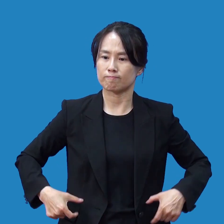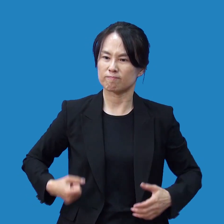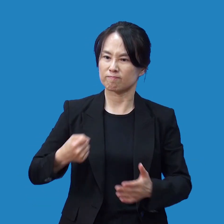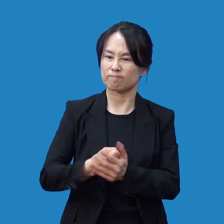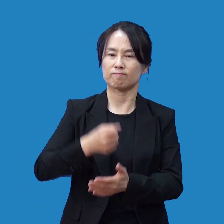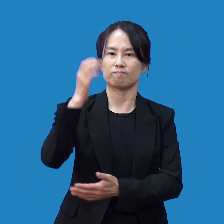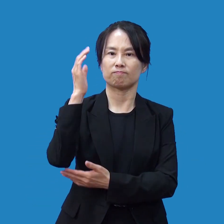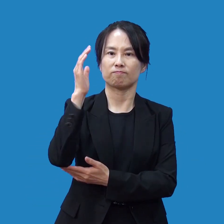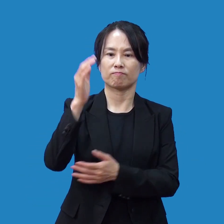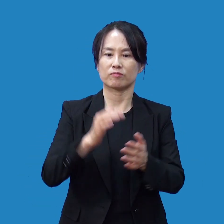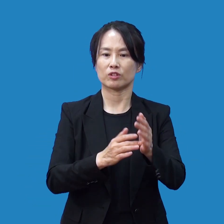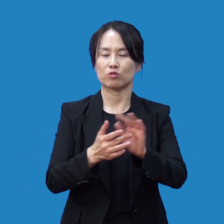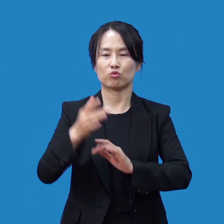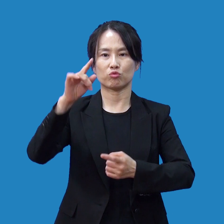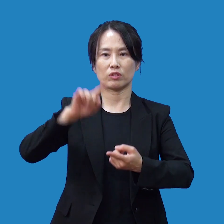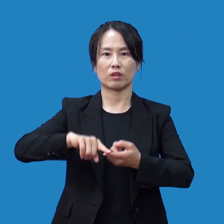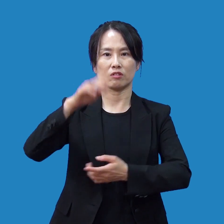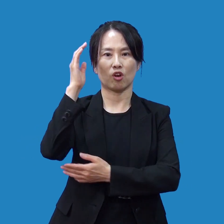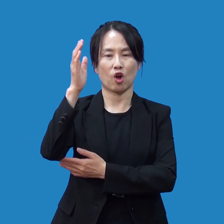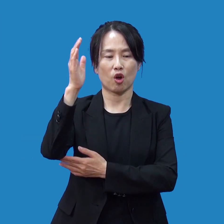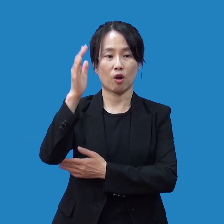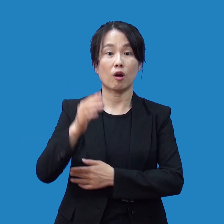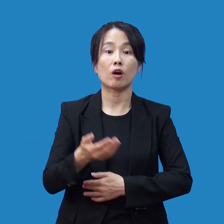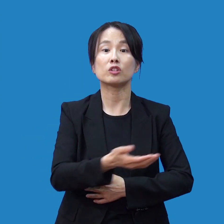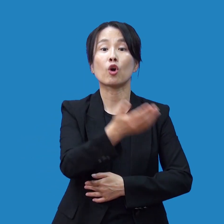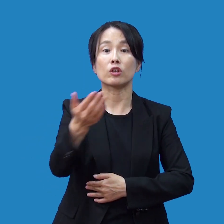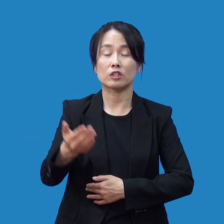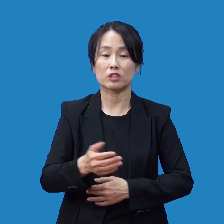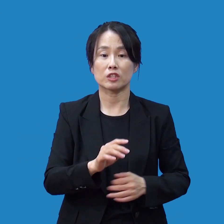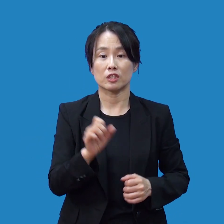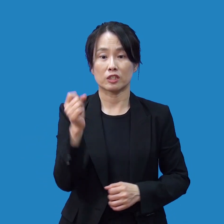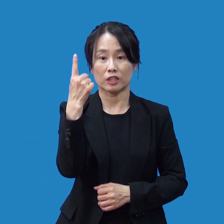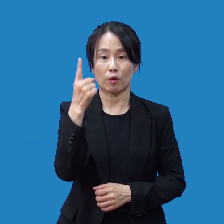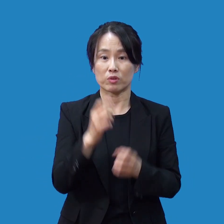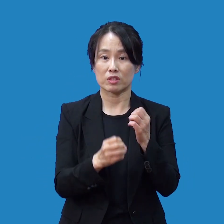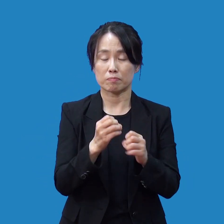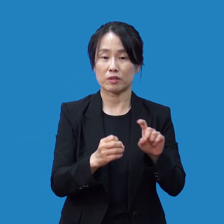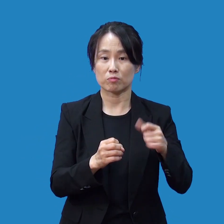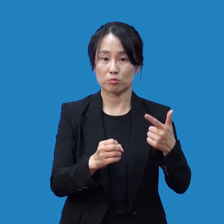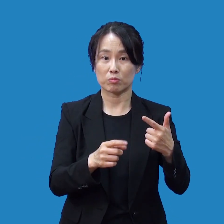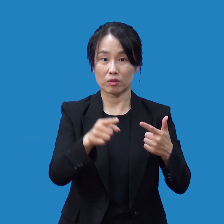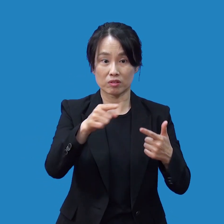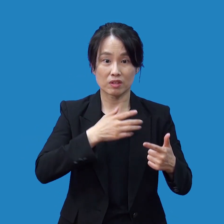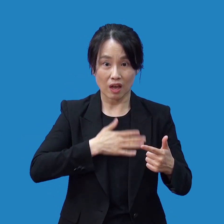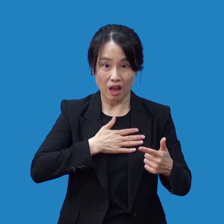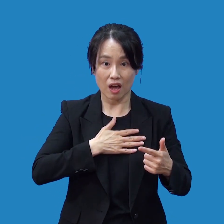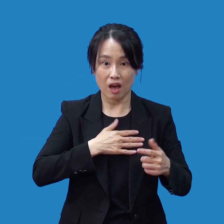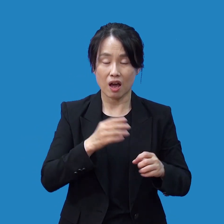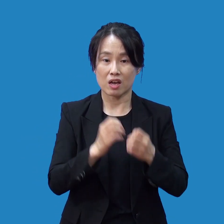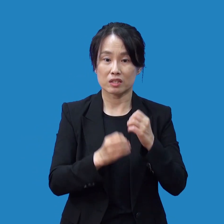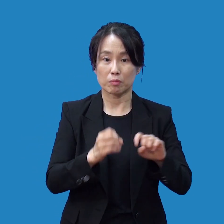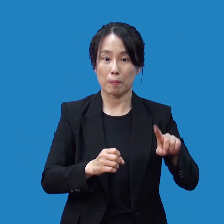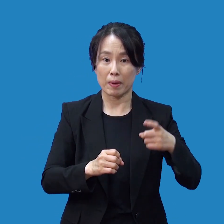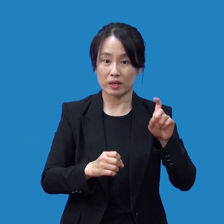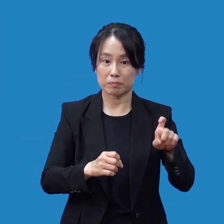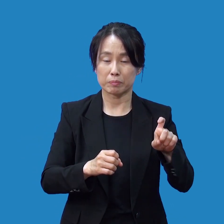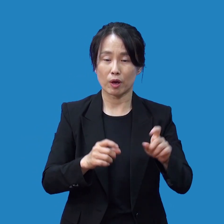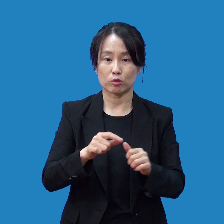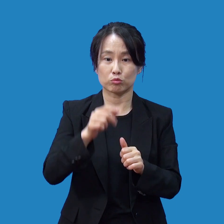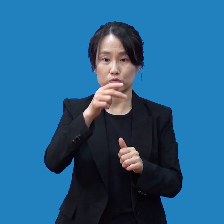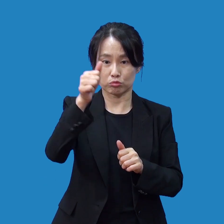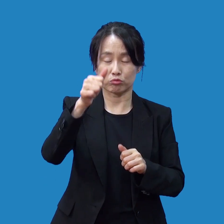아니라 너희들 구약의 그 다윗의 시편 16편 알지? 시편 110편 메시아의